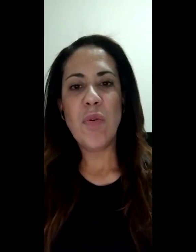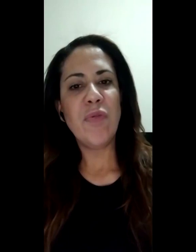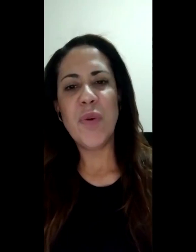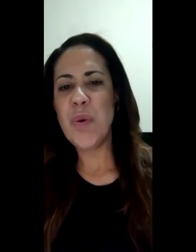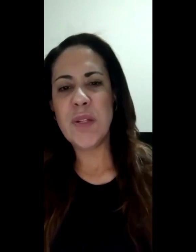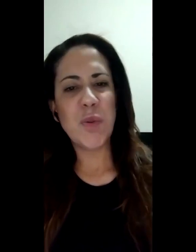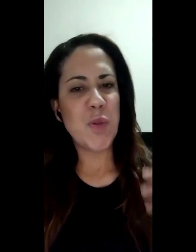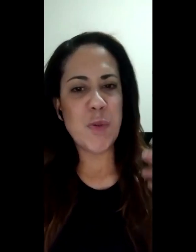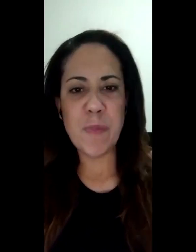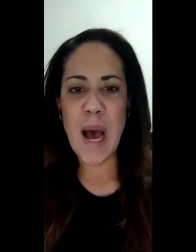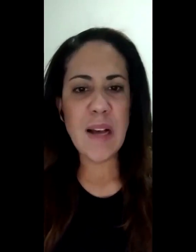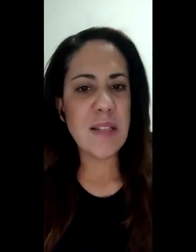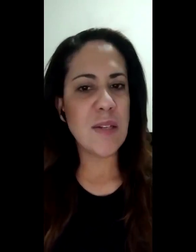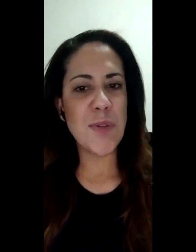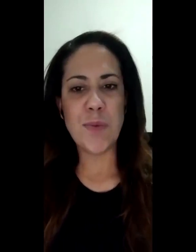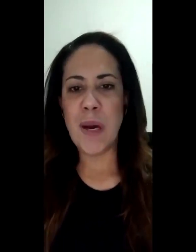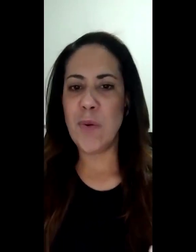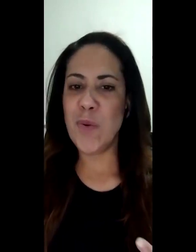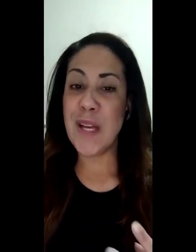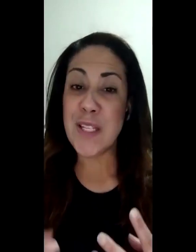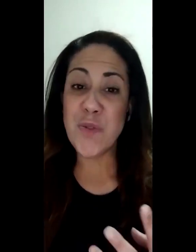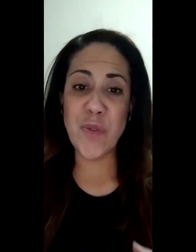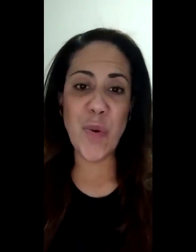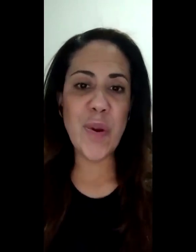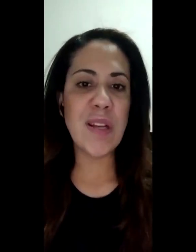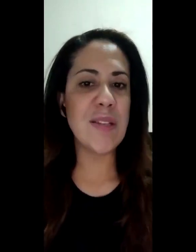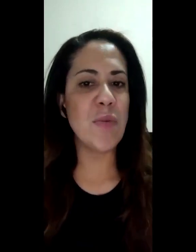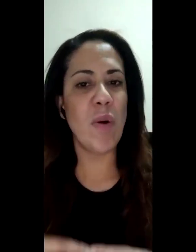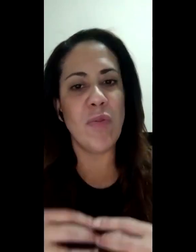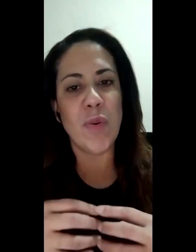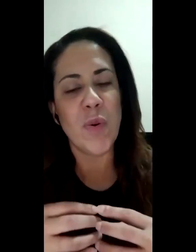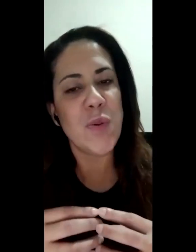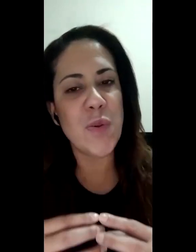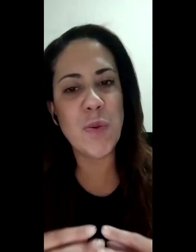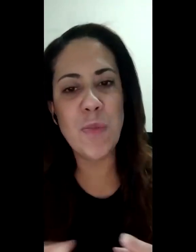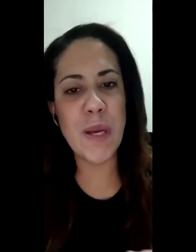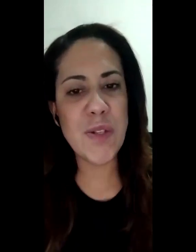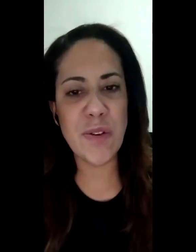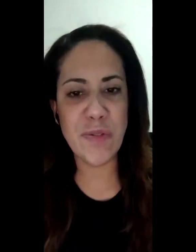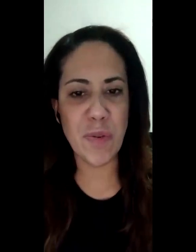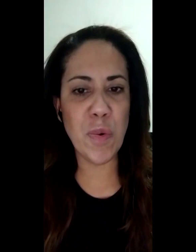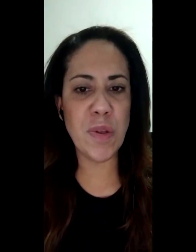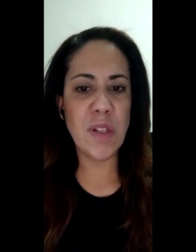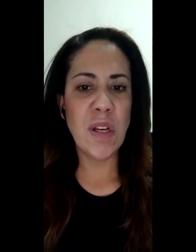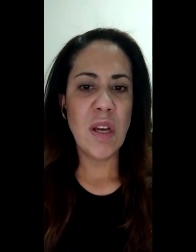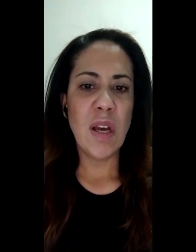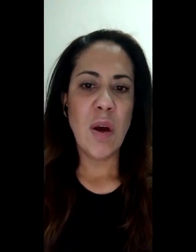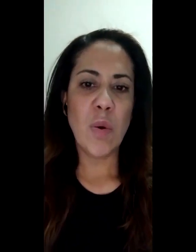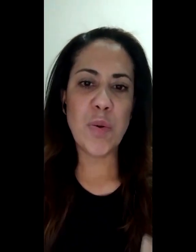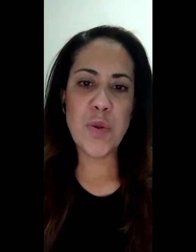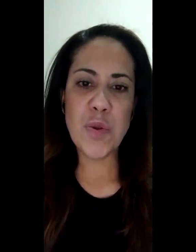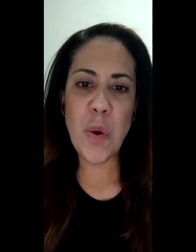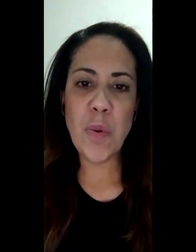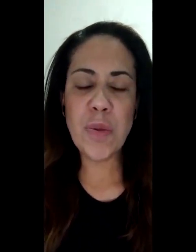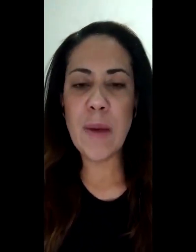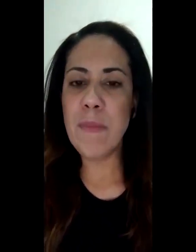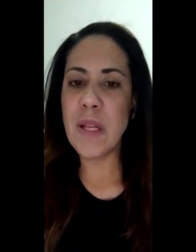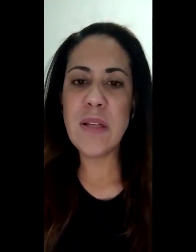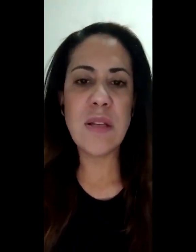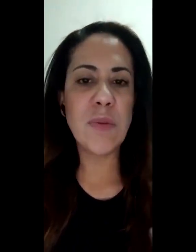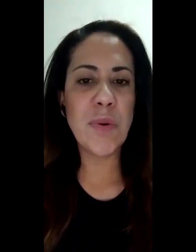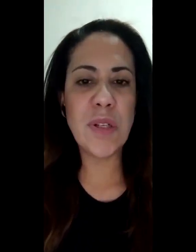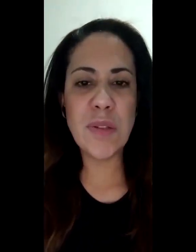"Mestre, eu ouvi o canto dos pássaros, o barulho das folhas, o alvoroço do beija-flor, o som